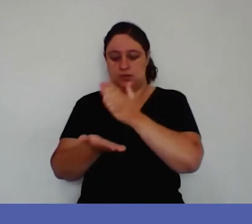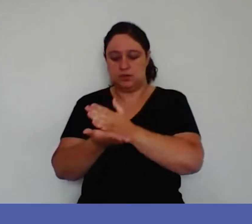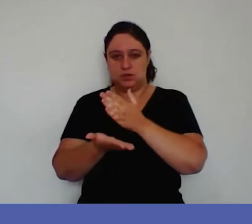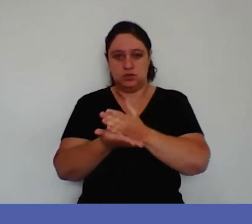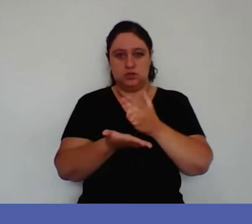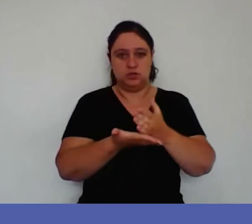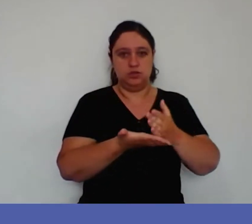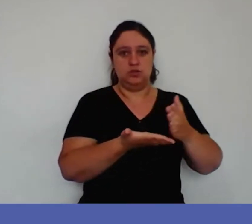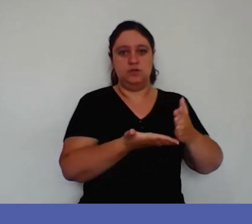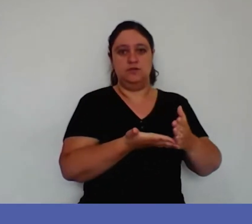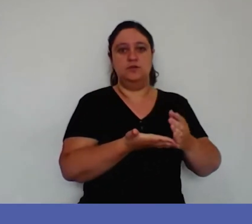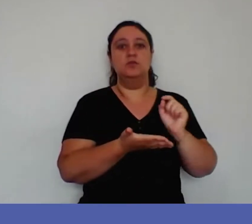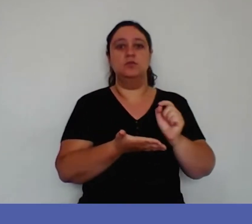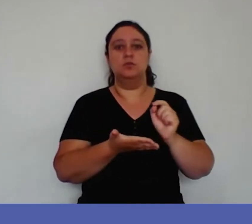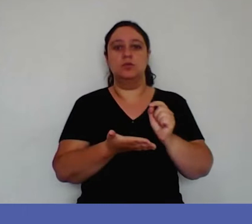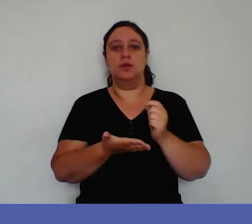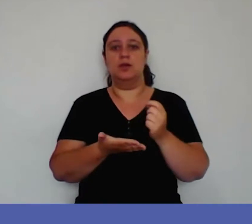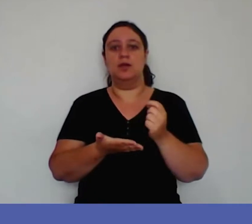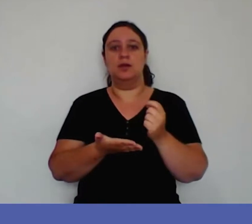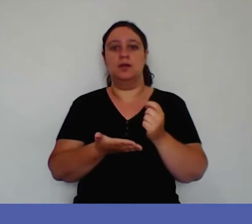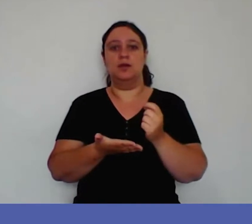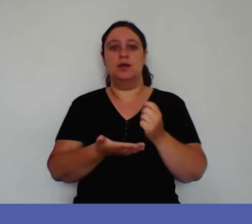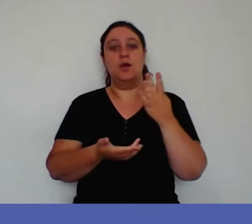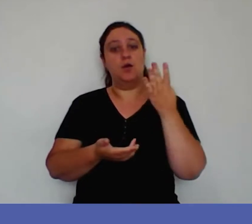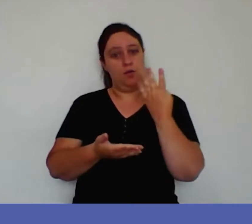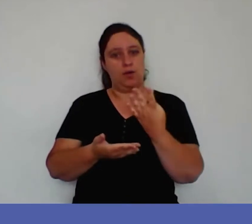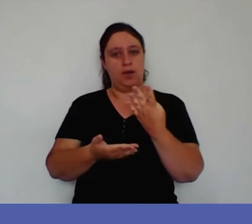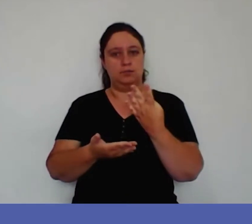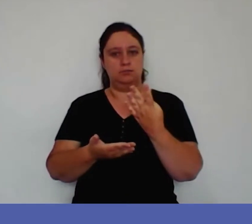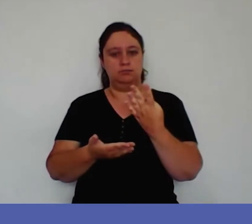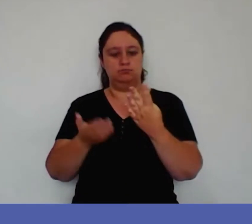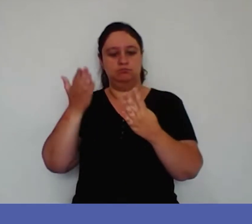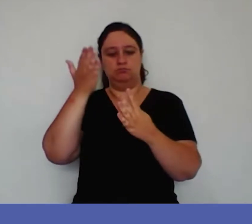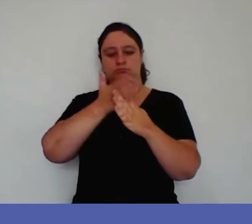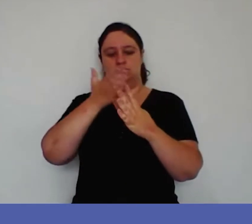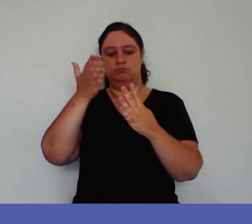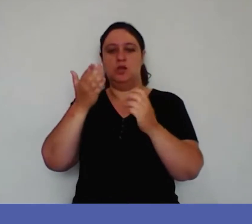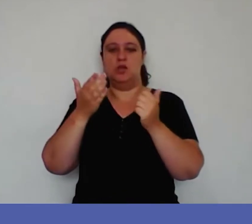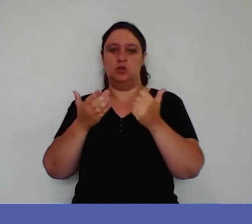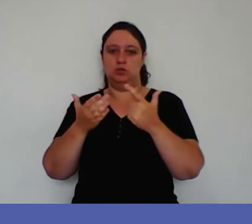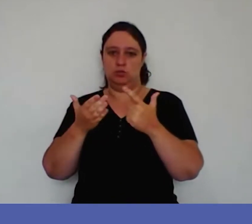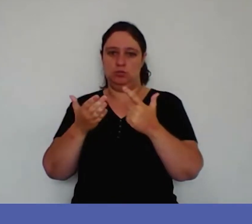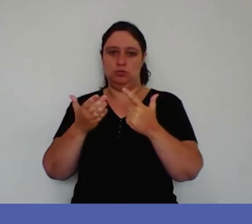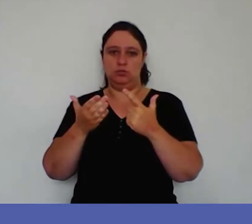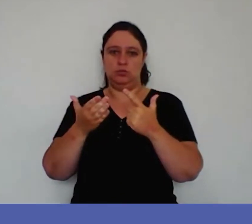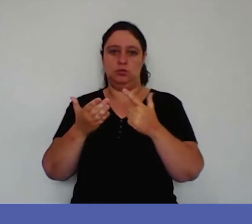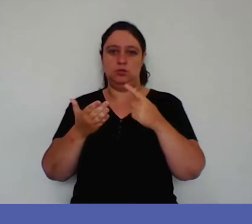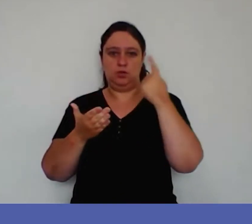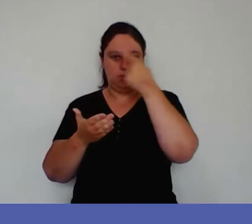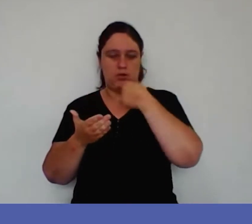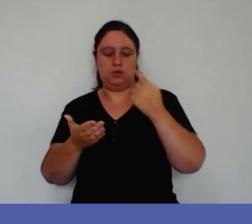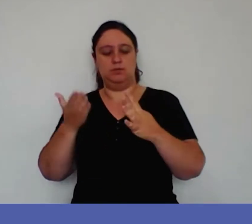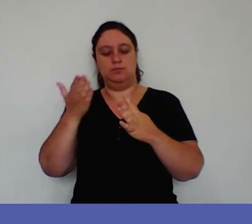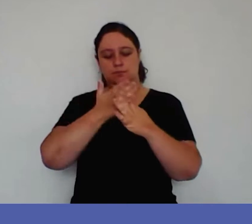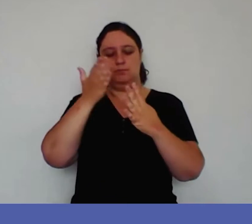por 4 períodos de 3 horas. Então, na hora zero, que é